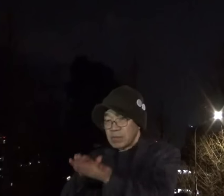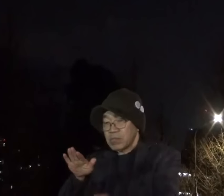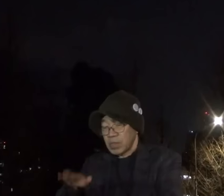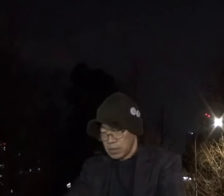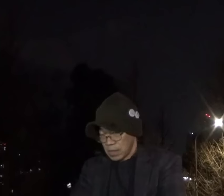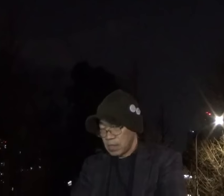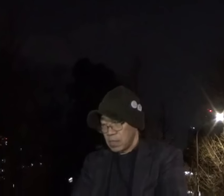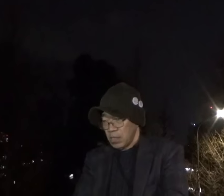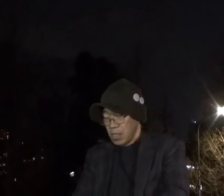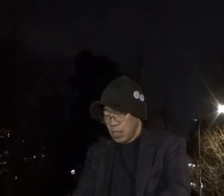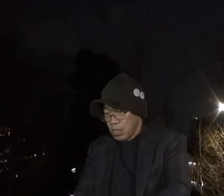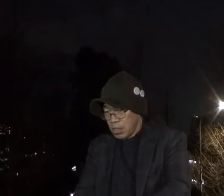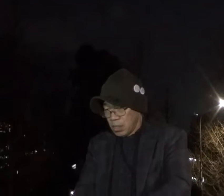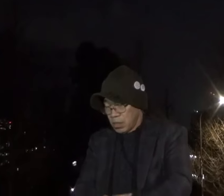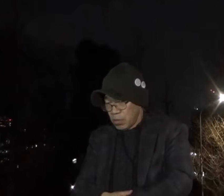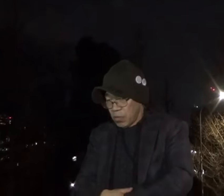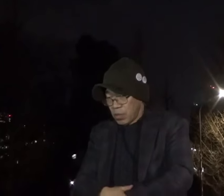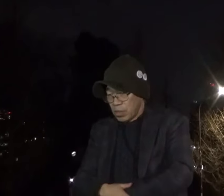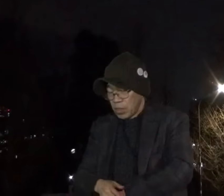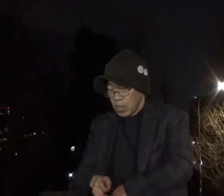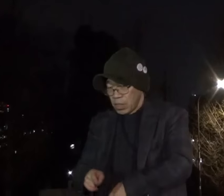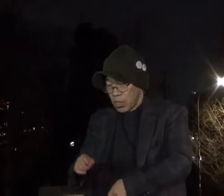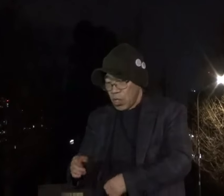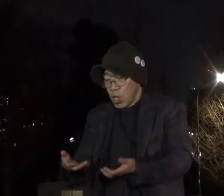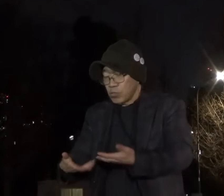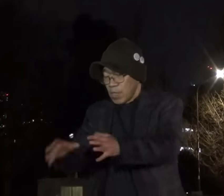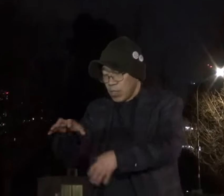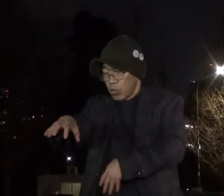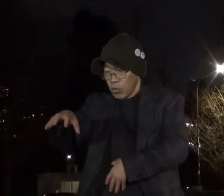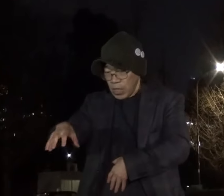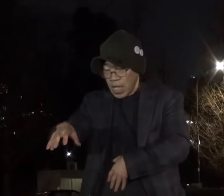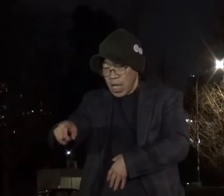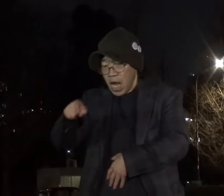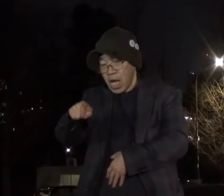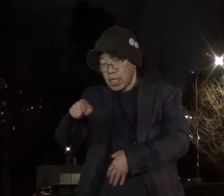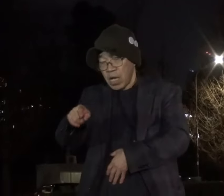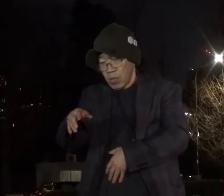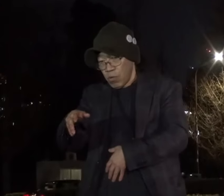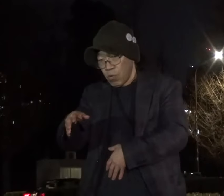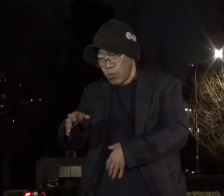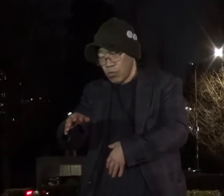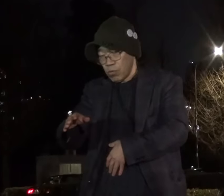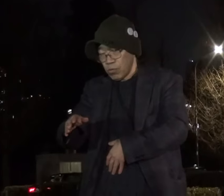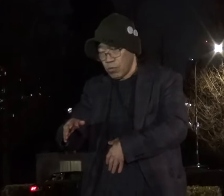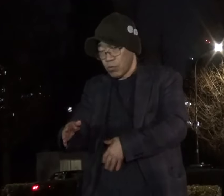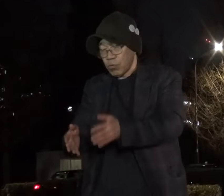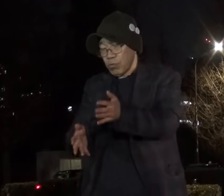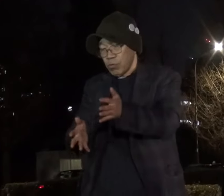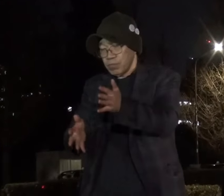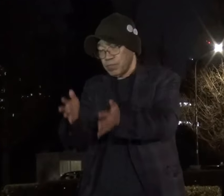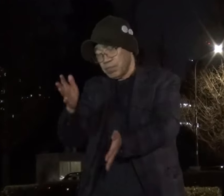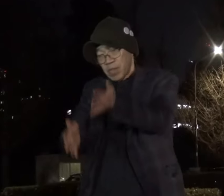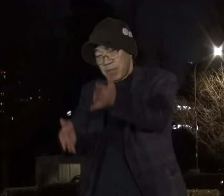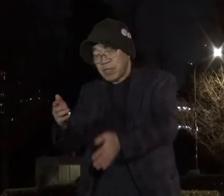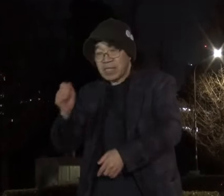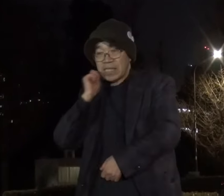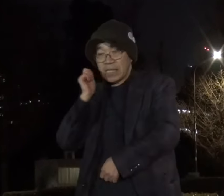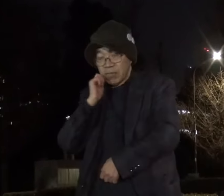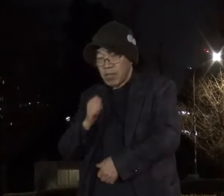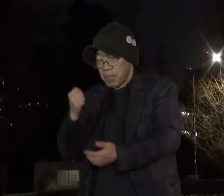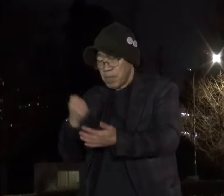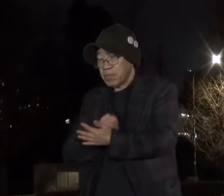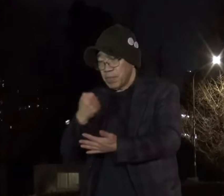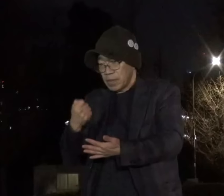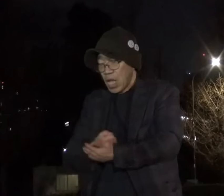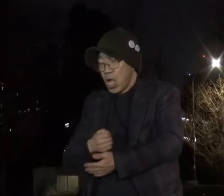に、故郷で穏やかに母を見送れなかったのも心残りでなりません。そんな中、横浜でやっと